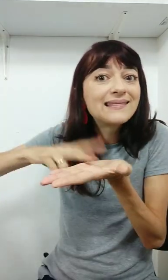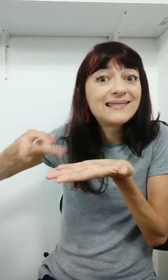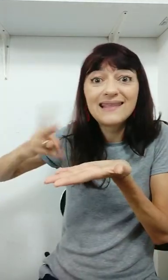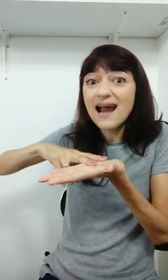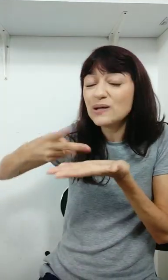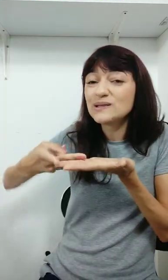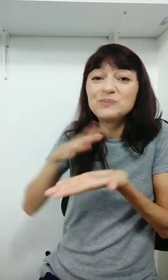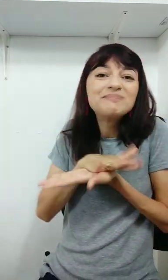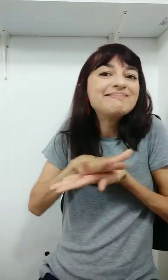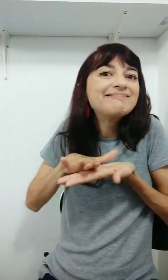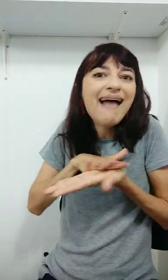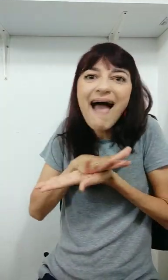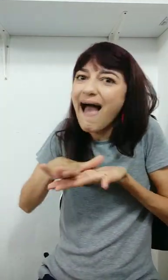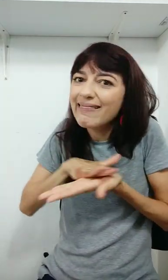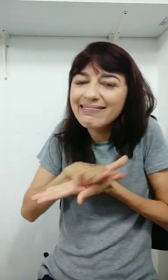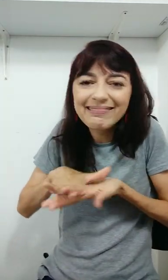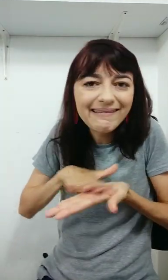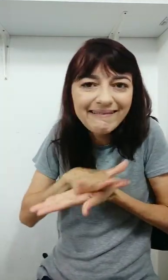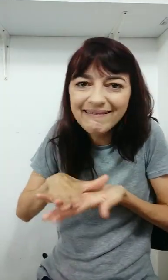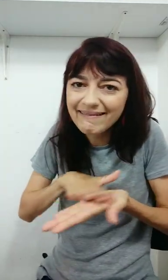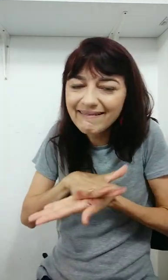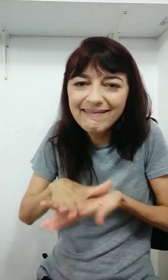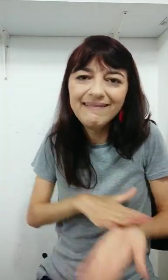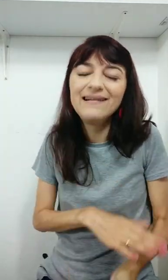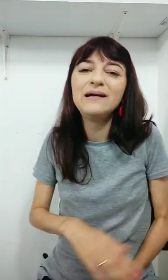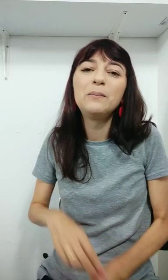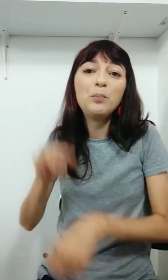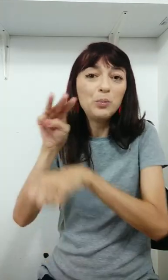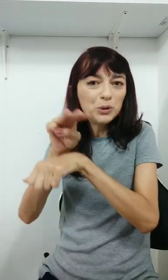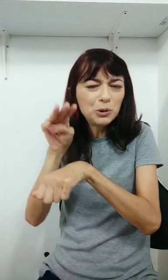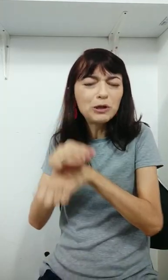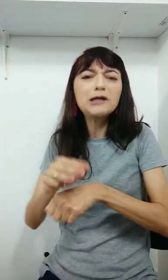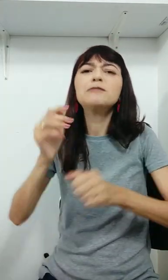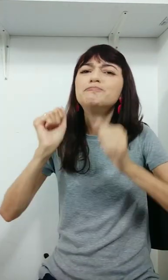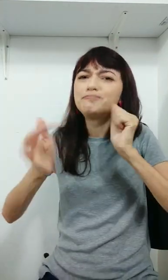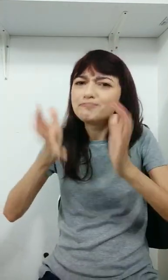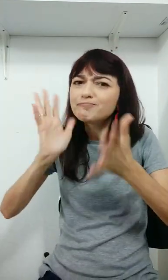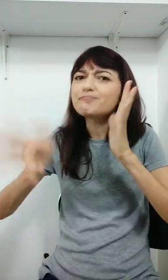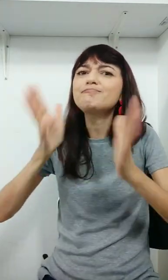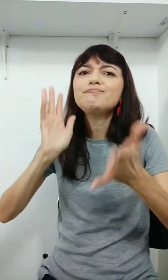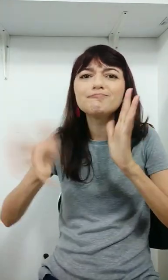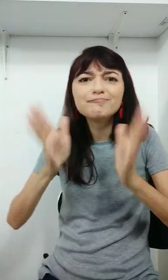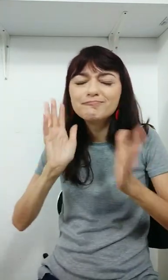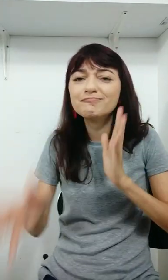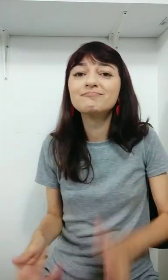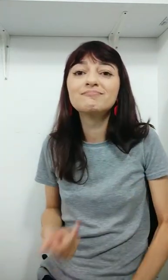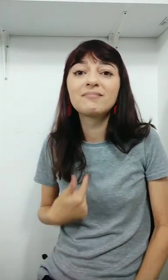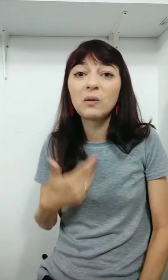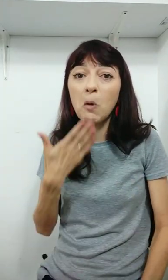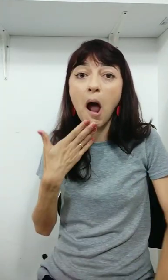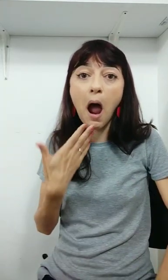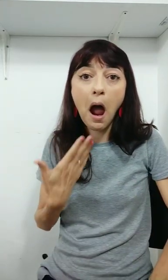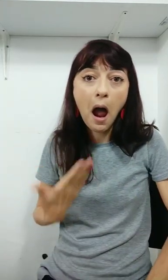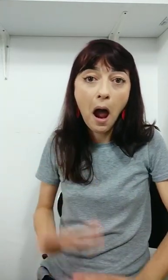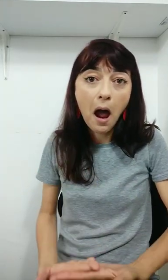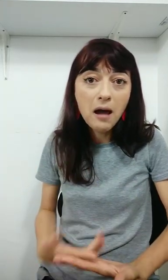estou tendo contato pessoalmente com a maioria dos alunos. Né? E nesse caso é um surdo tendo contato com esse aluno sem